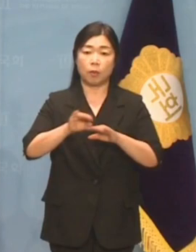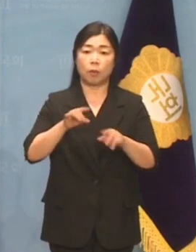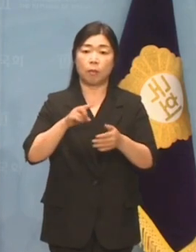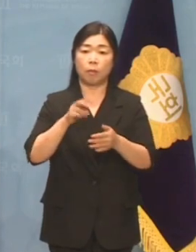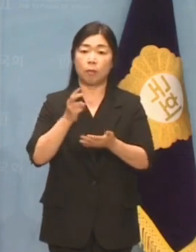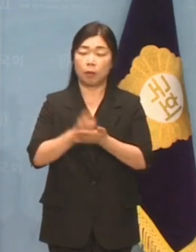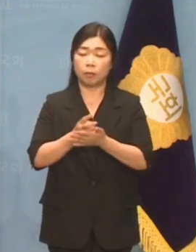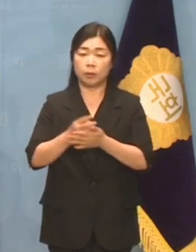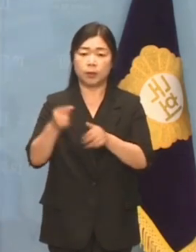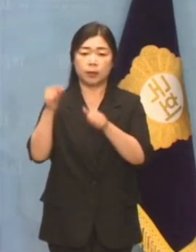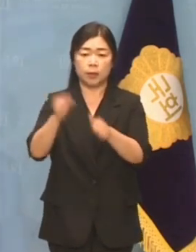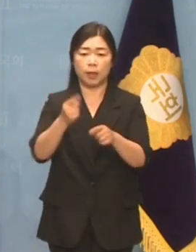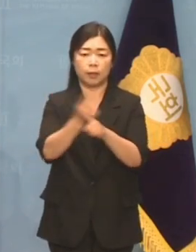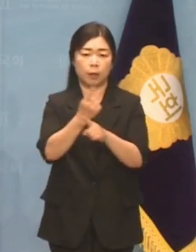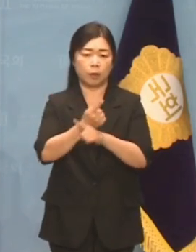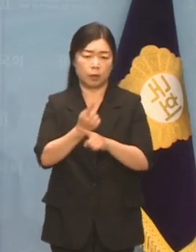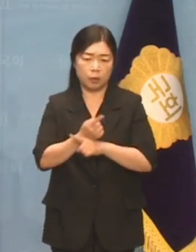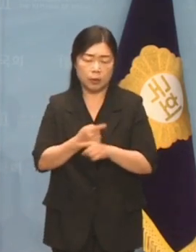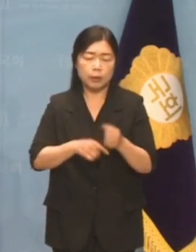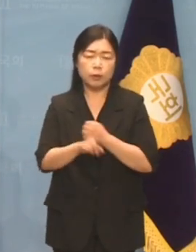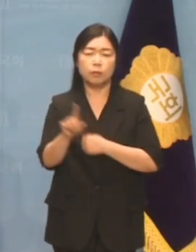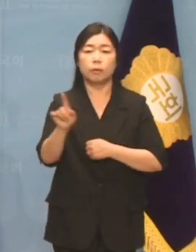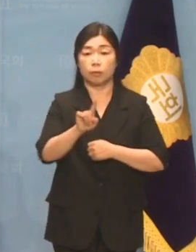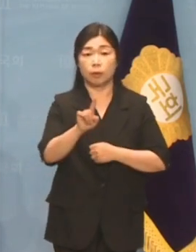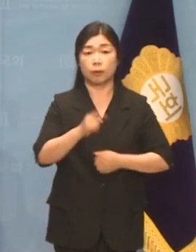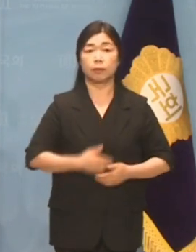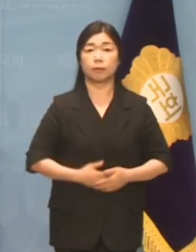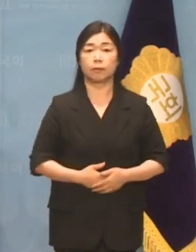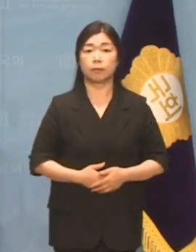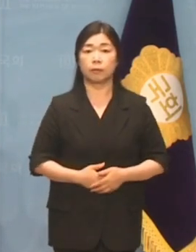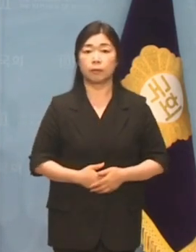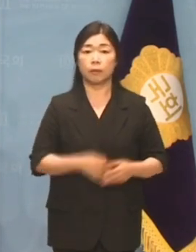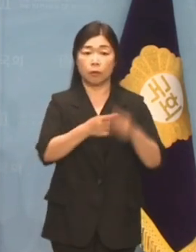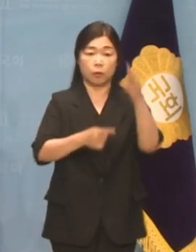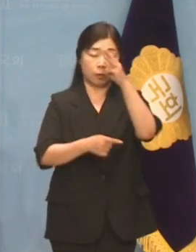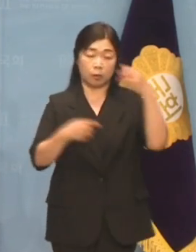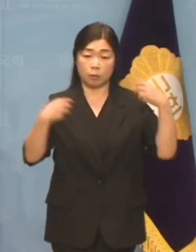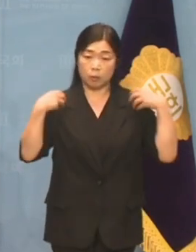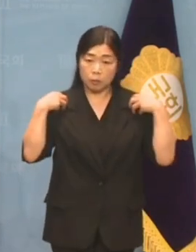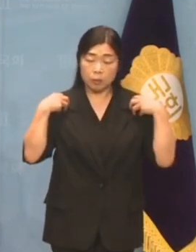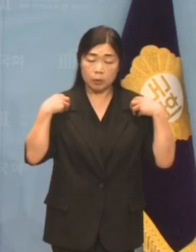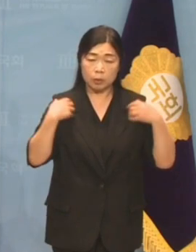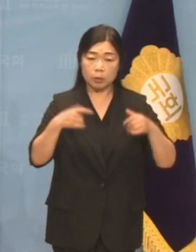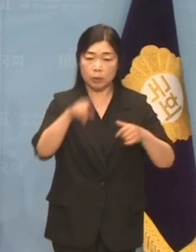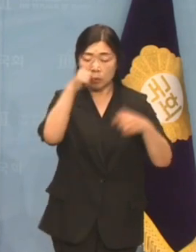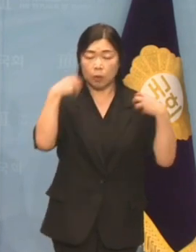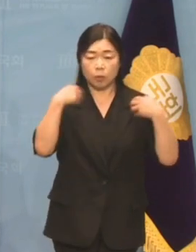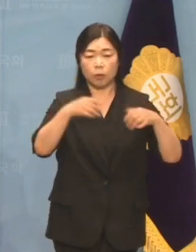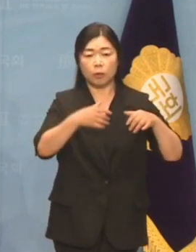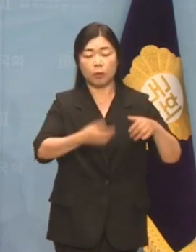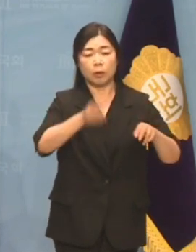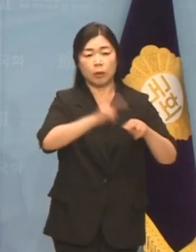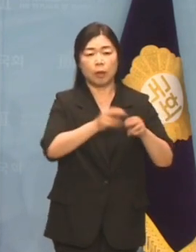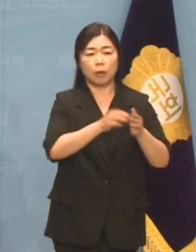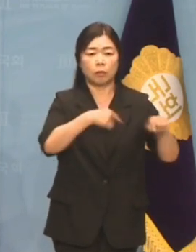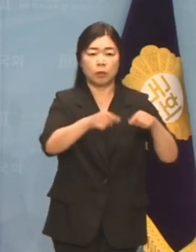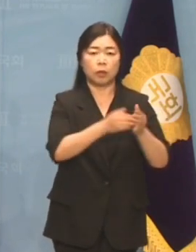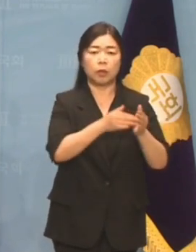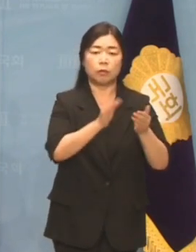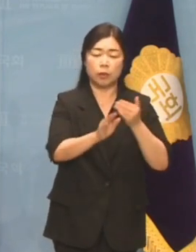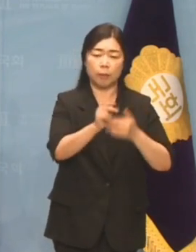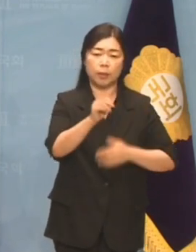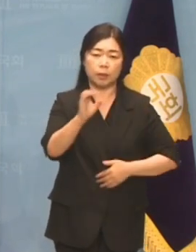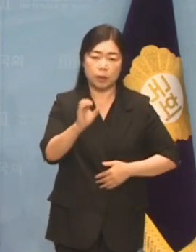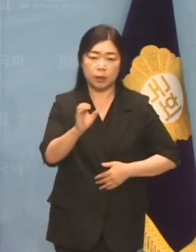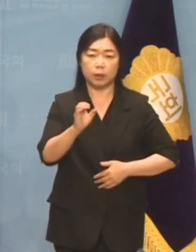개정을 밀어붙이는 의도가 무엇입니까? 윤석열 정권은 출범 이후 바이든 날리면 참사에 따른